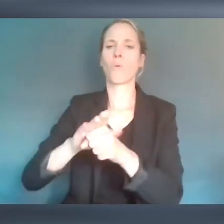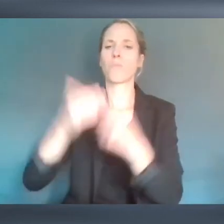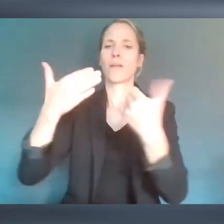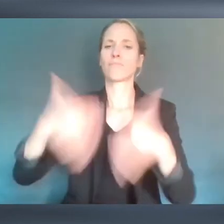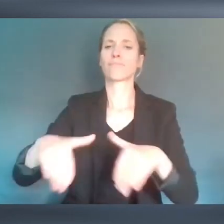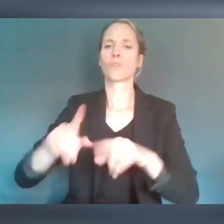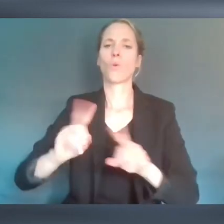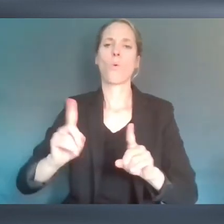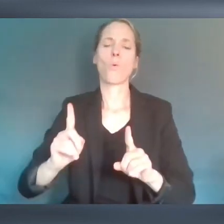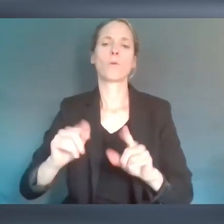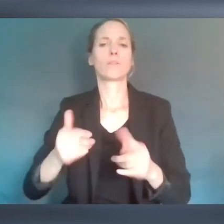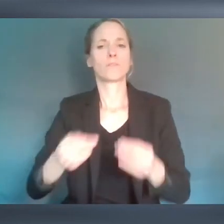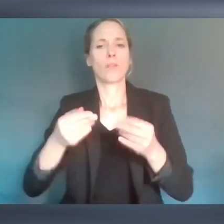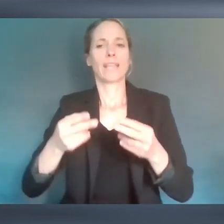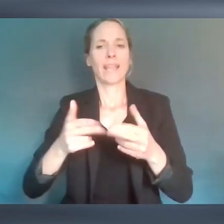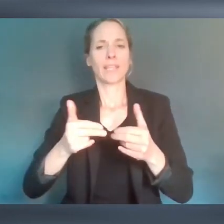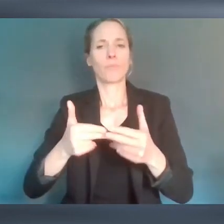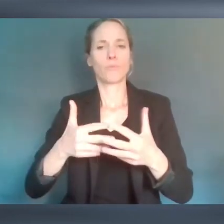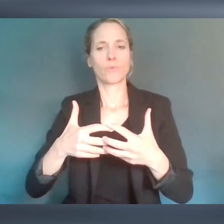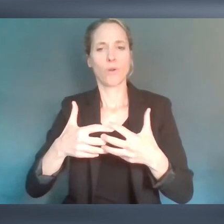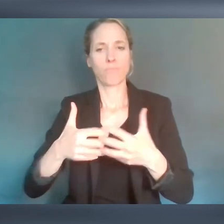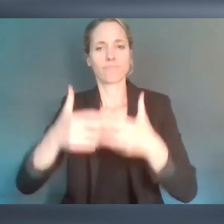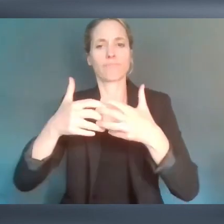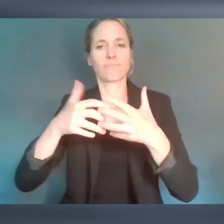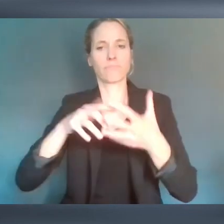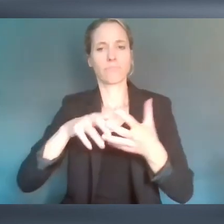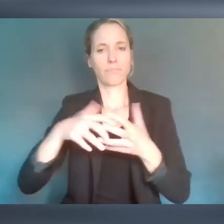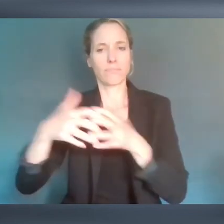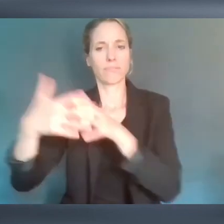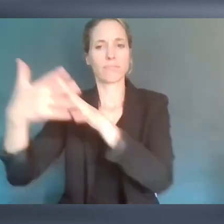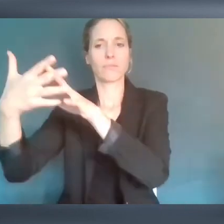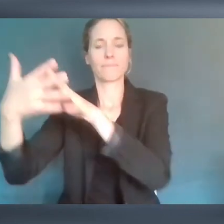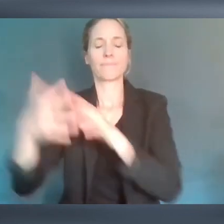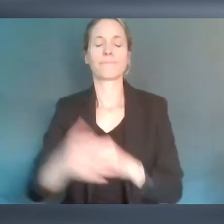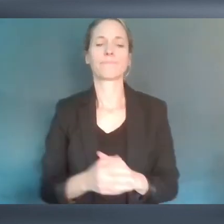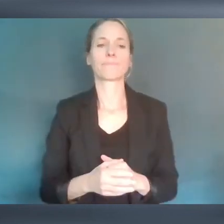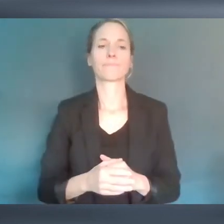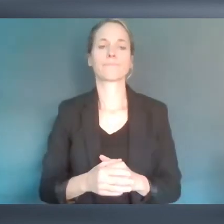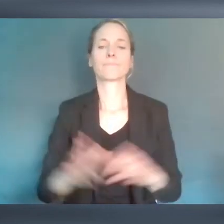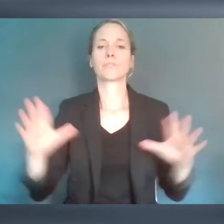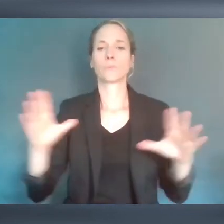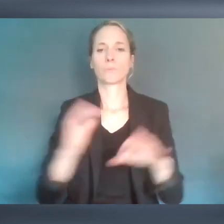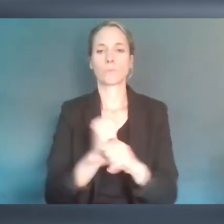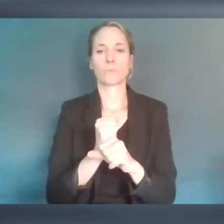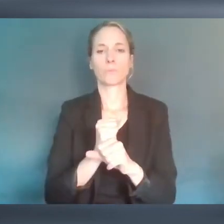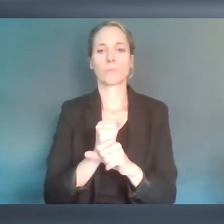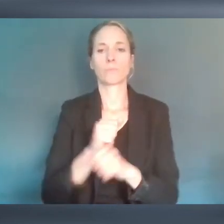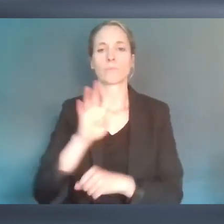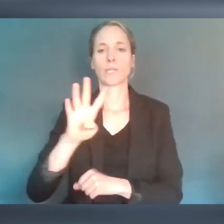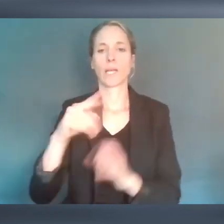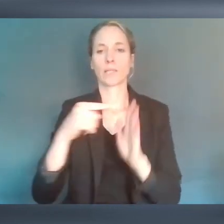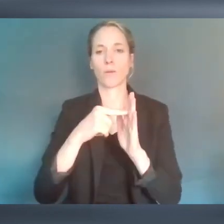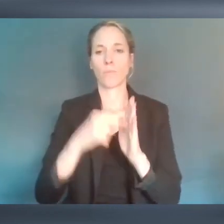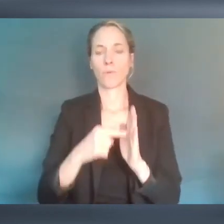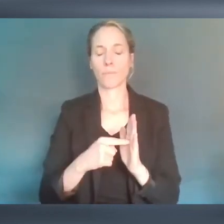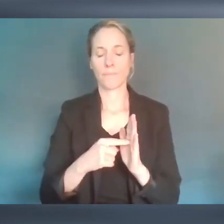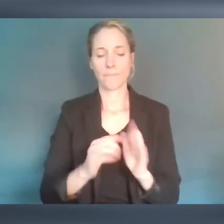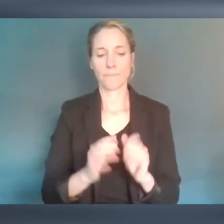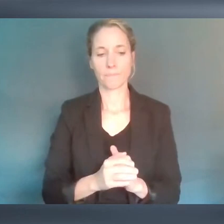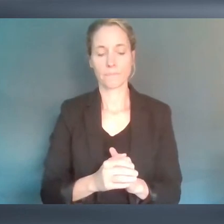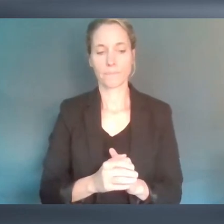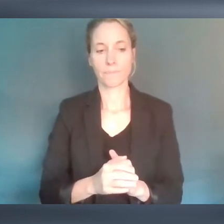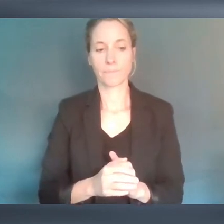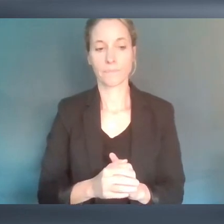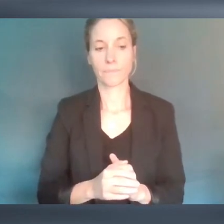mouvement. J'arrive à la conclusion en 4 points. Le handicap, c'est le premier point.